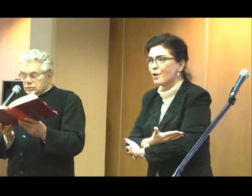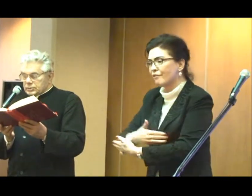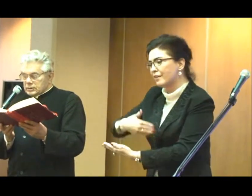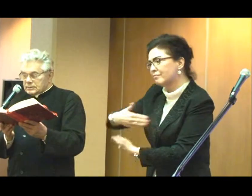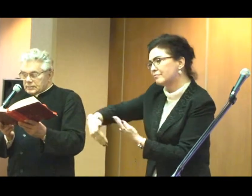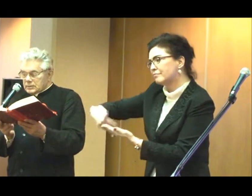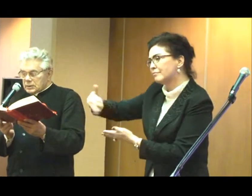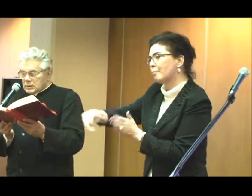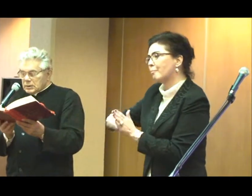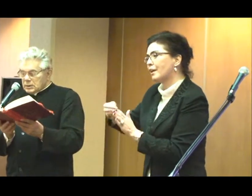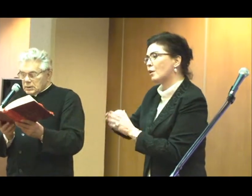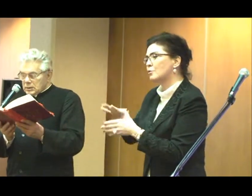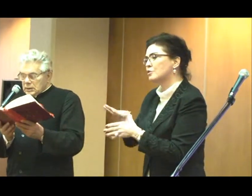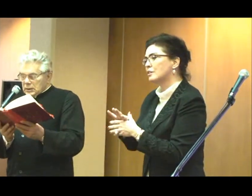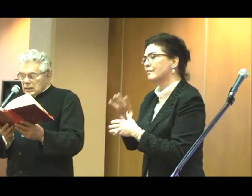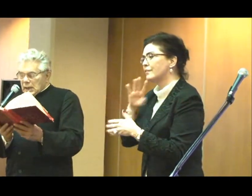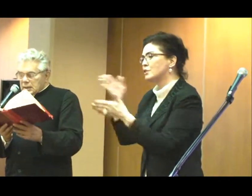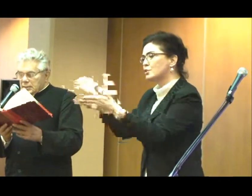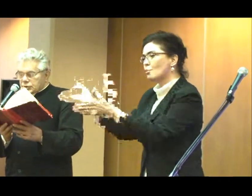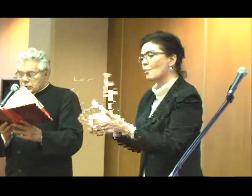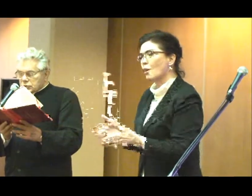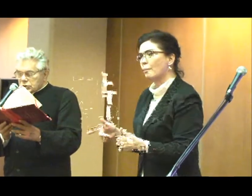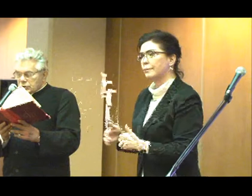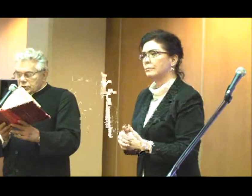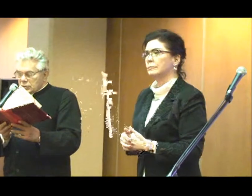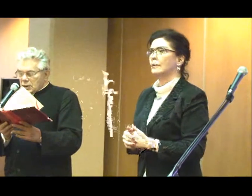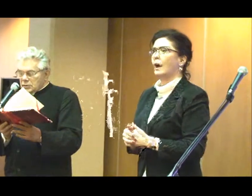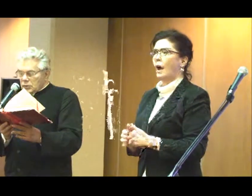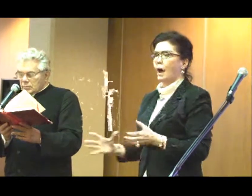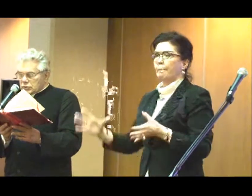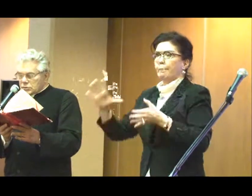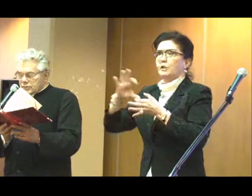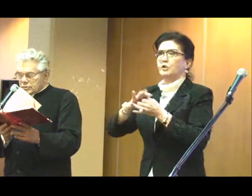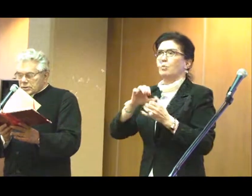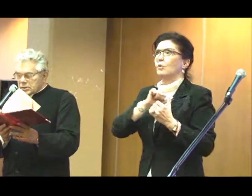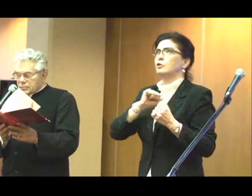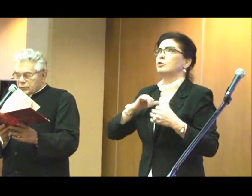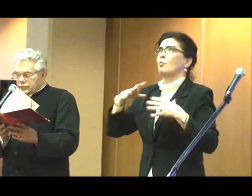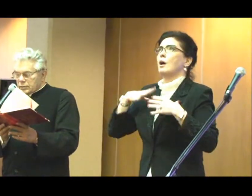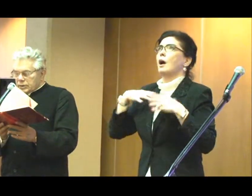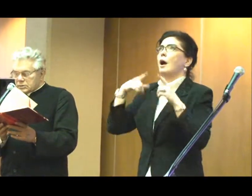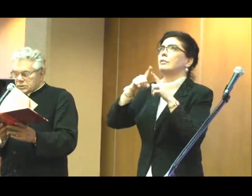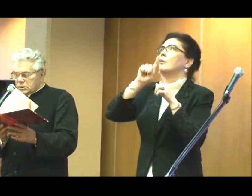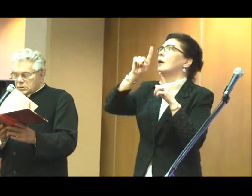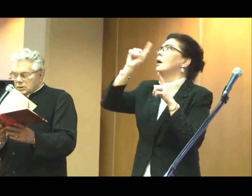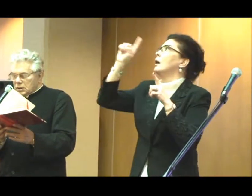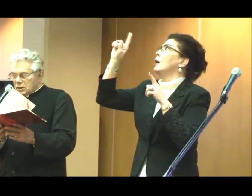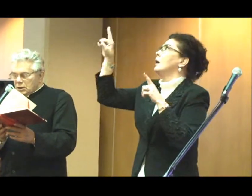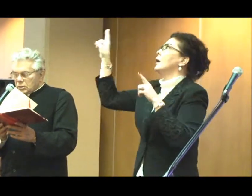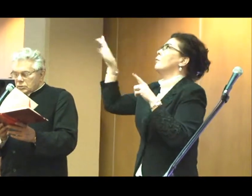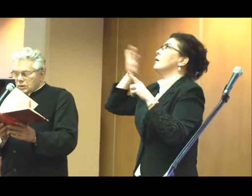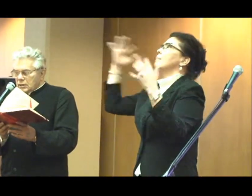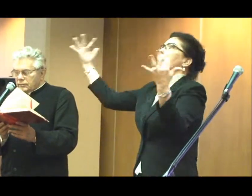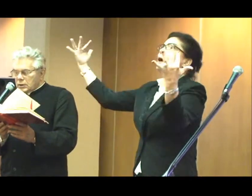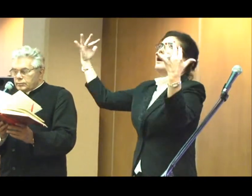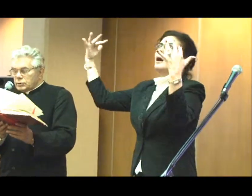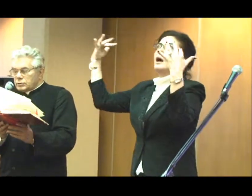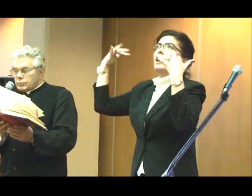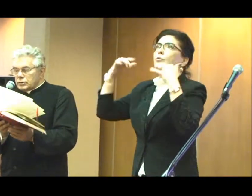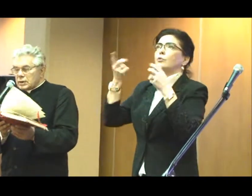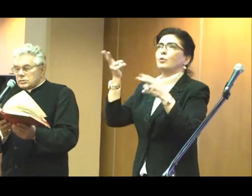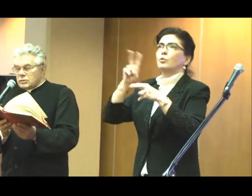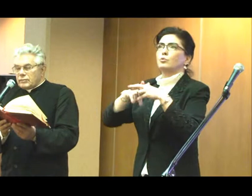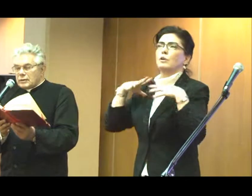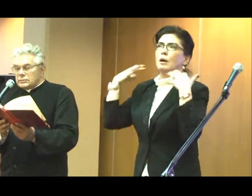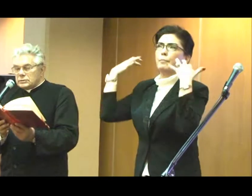leżące w żłobie. I nagle przyłączyło się do anioła mnóstwo zastępów niebieskich, które